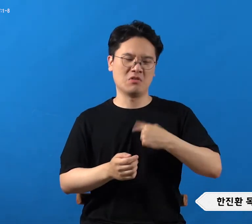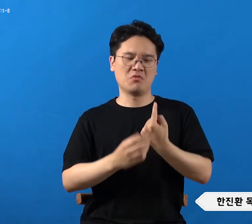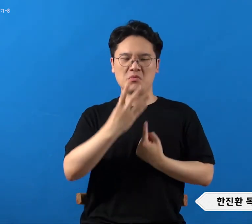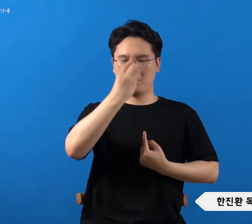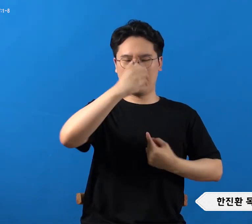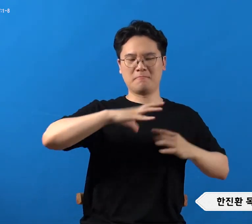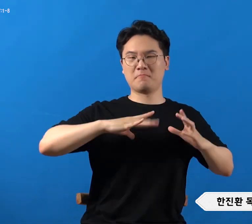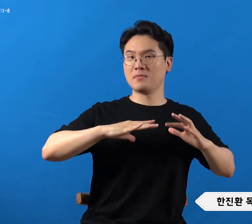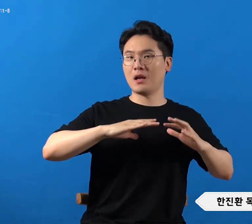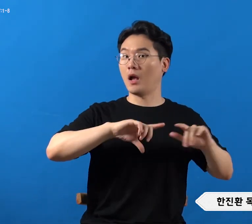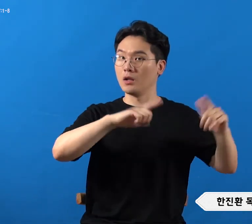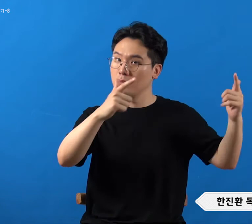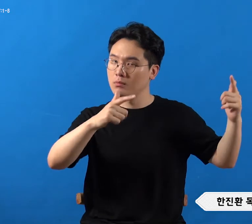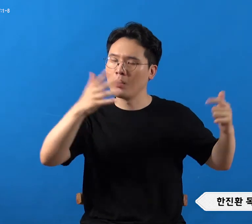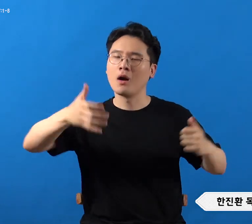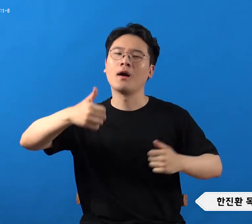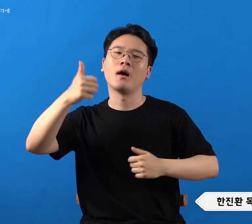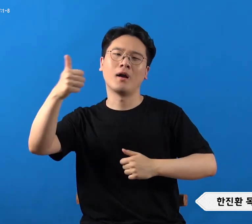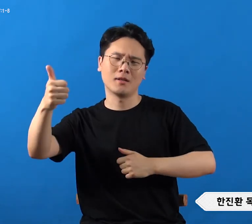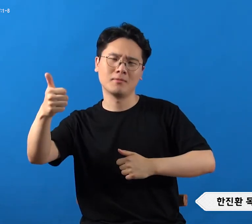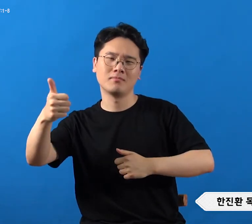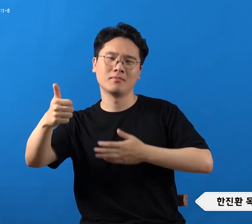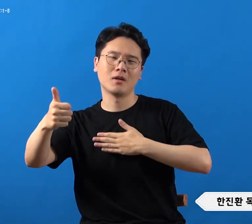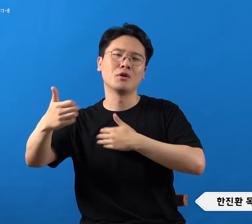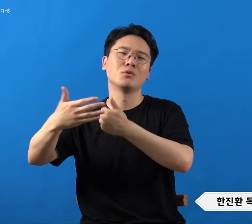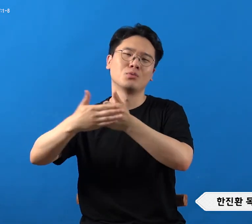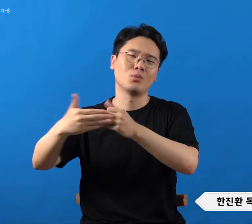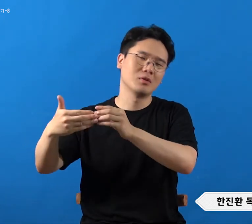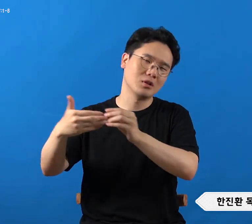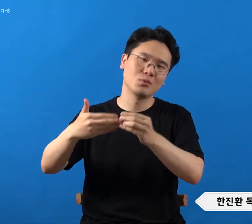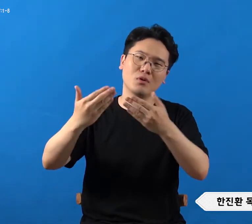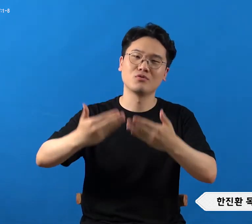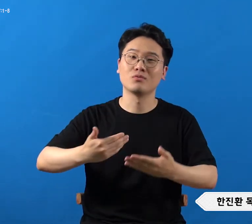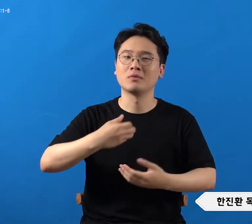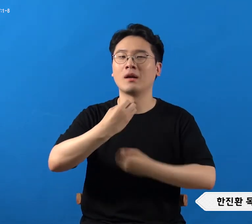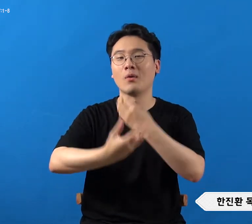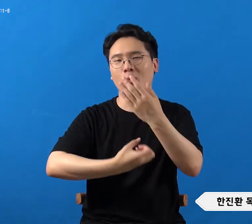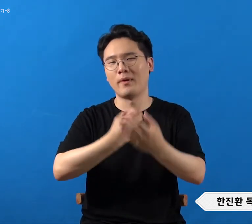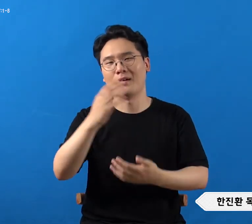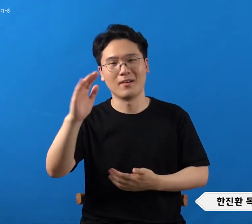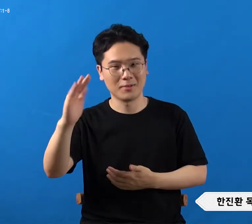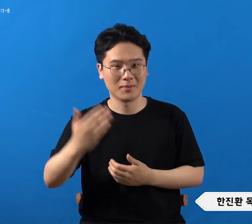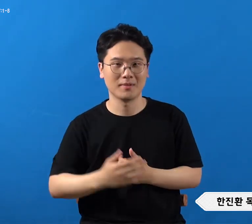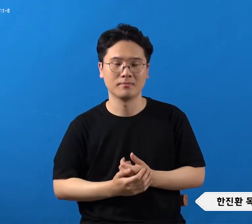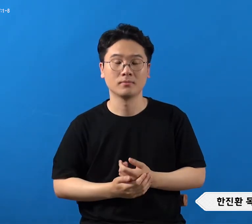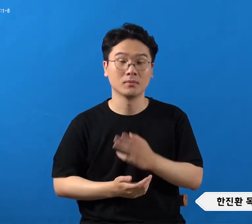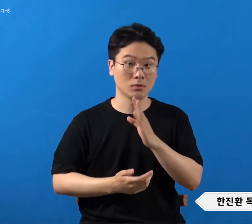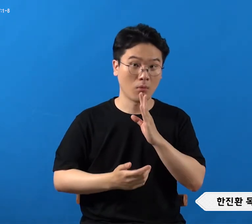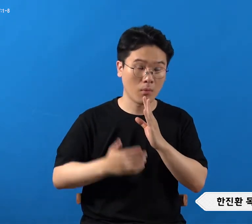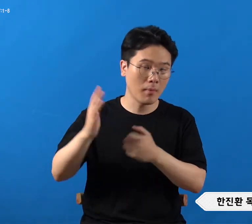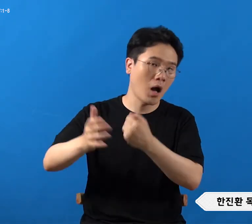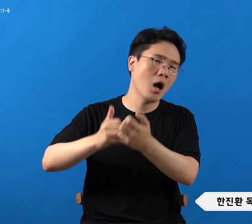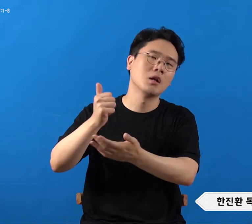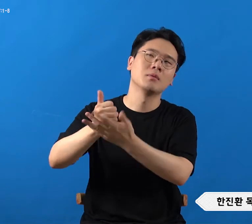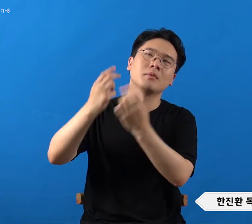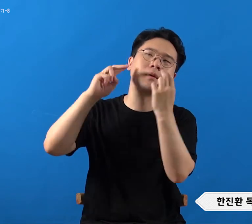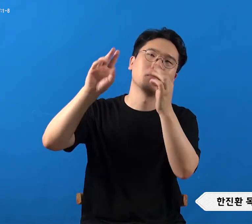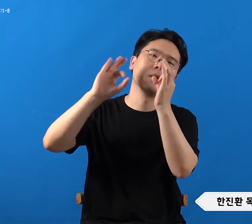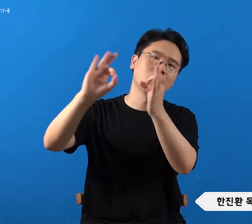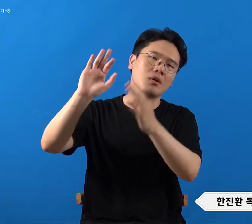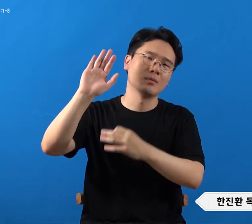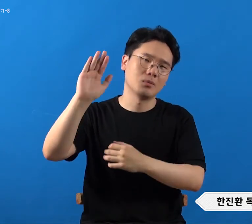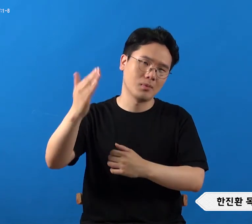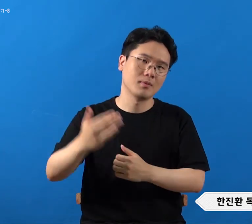하나님이 하셨다는 것을 고백할 수 있으니까요. 그리고 전심으로 하나님을 의지하고 바라볼 수 있게 되니까요.